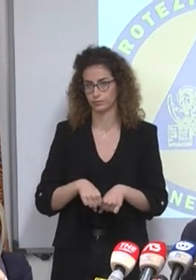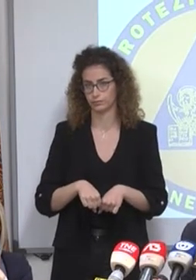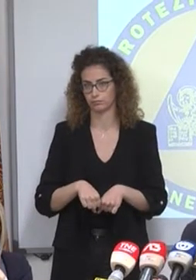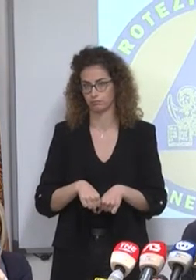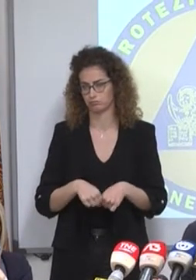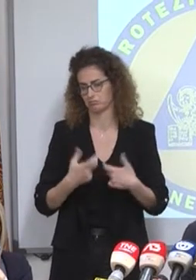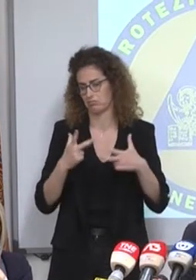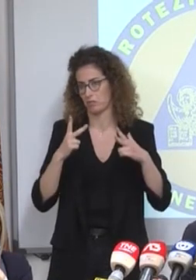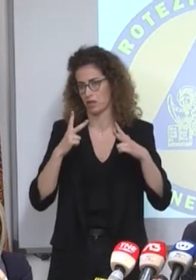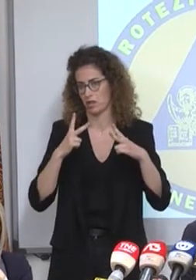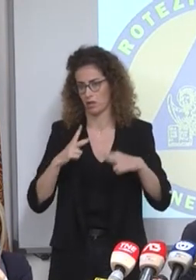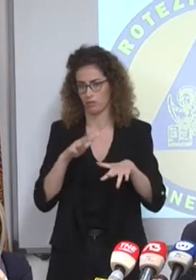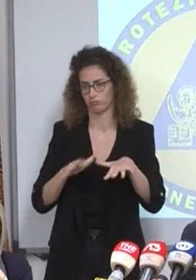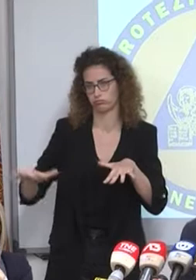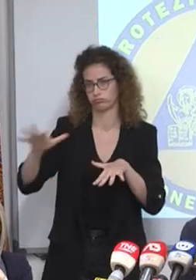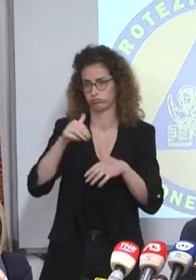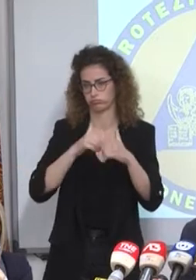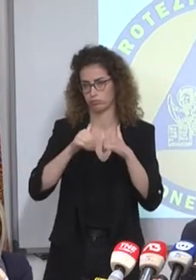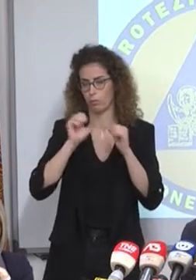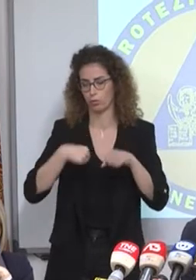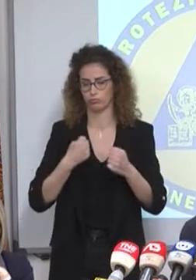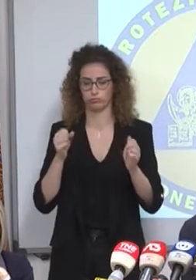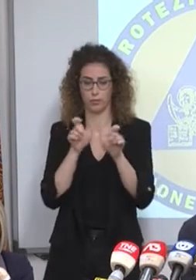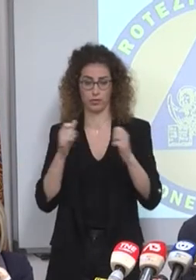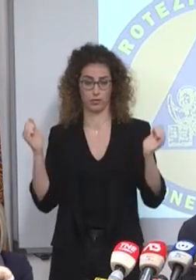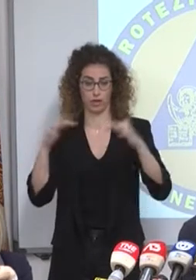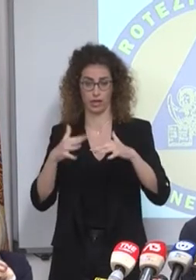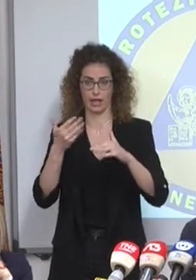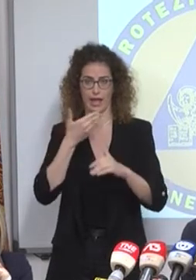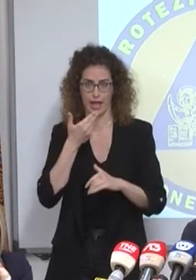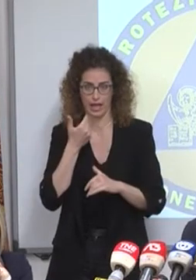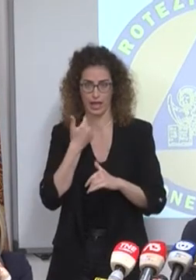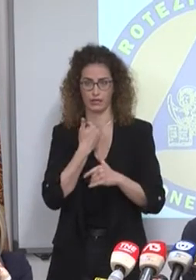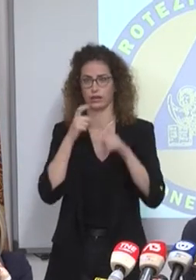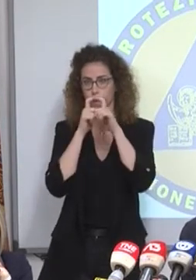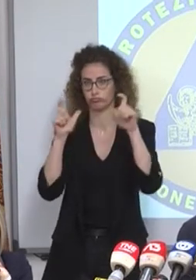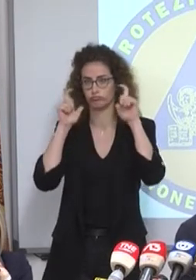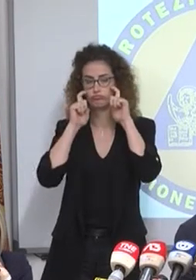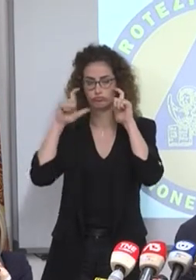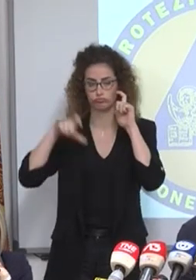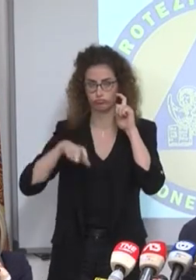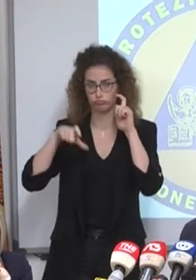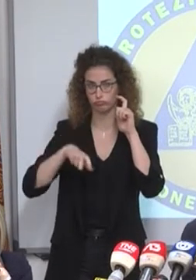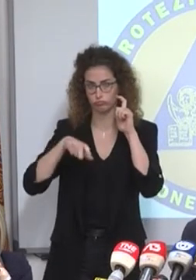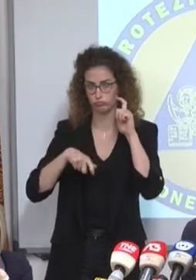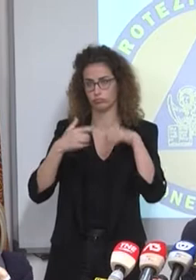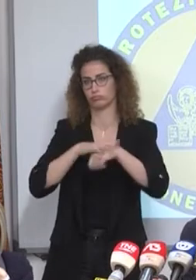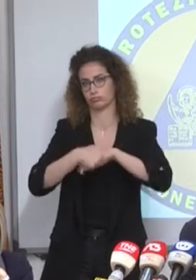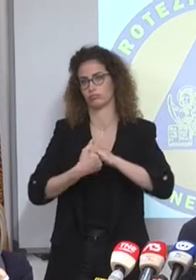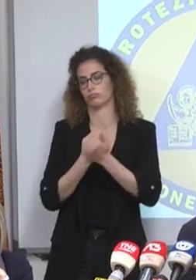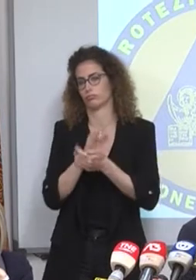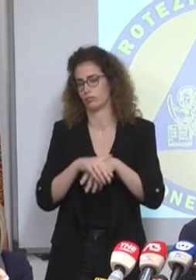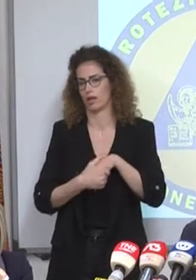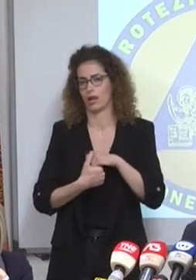tranquillamente nei territori evitare assembramenti usare la mascherina e mascherina assembramento igiene delle mani